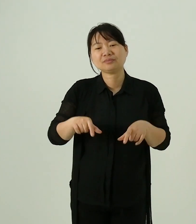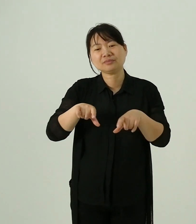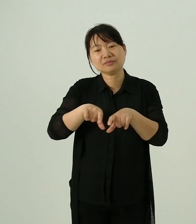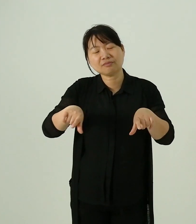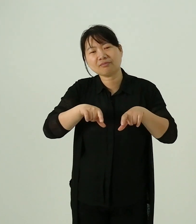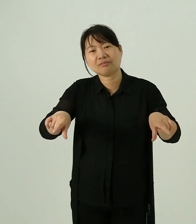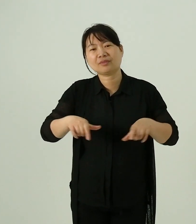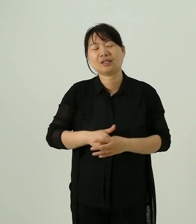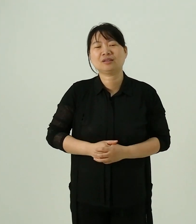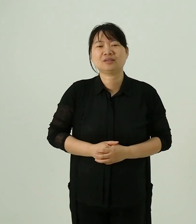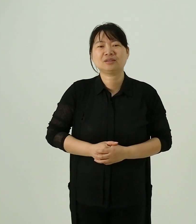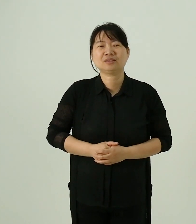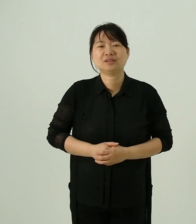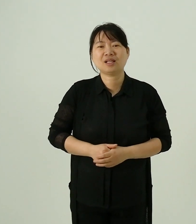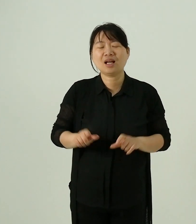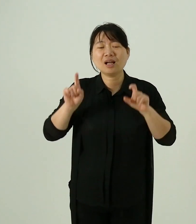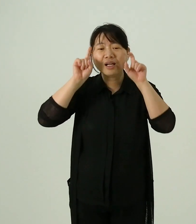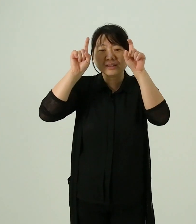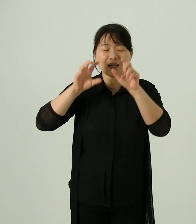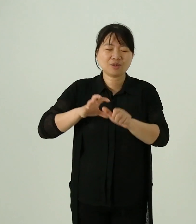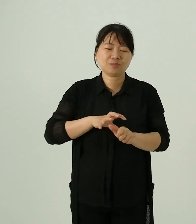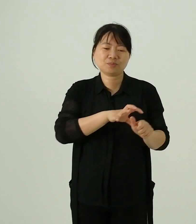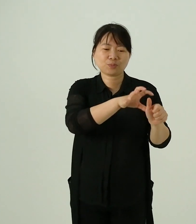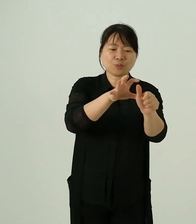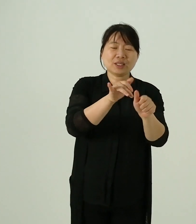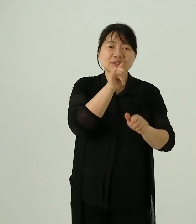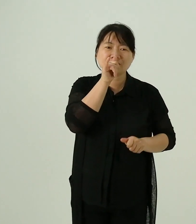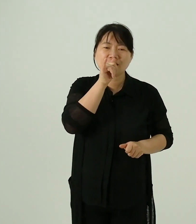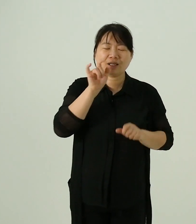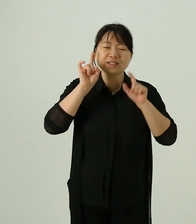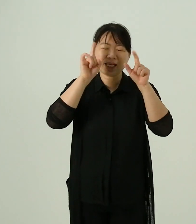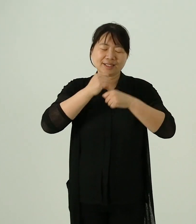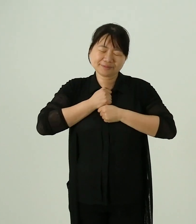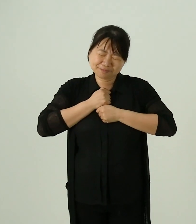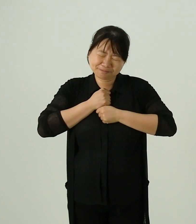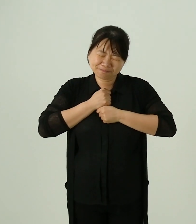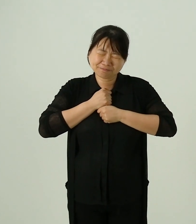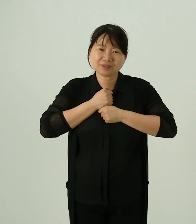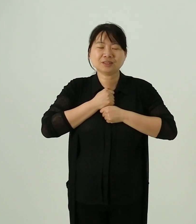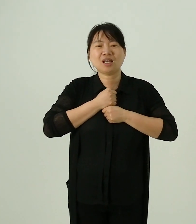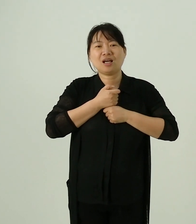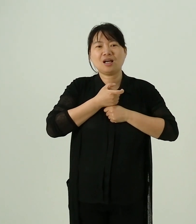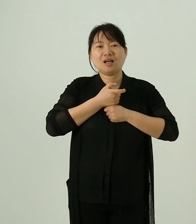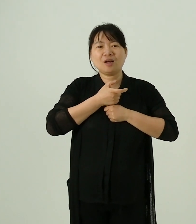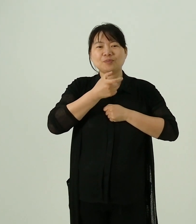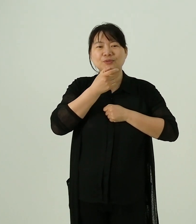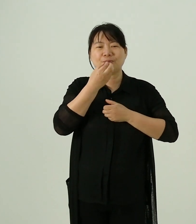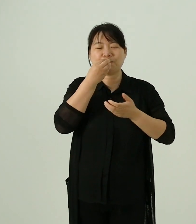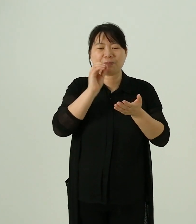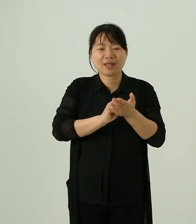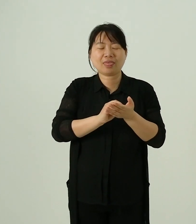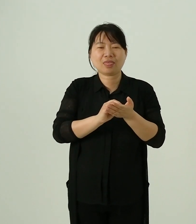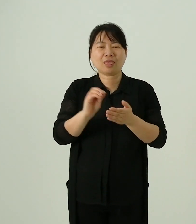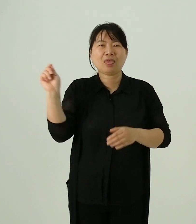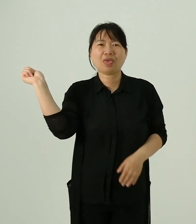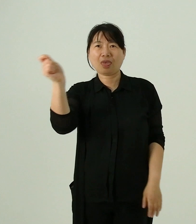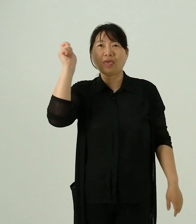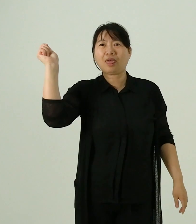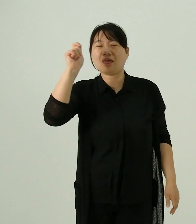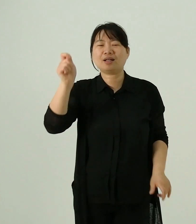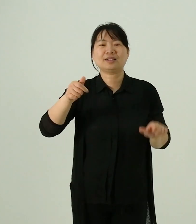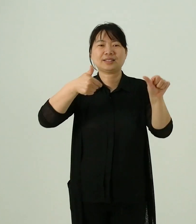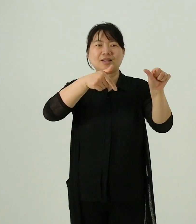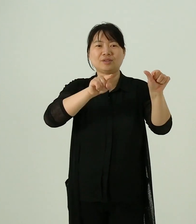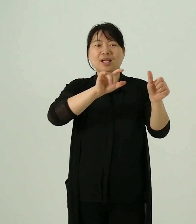평소 양을 몰며 그 양을 지키던 물맷돌 5개를 들고 골리앗 앞에 어린